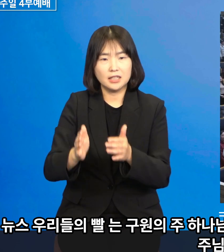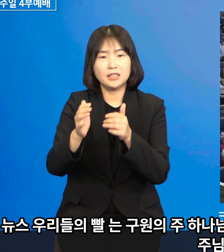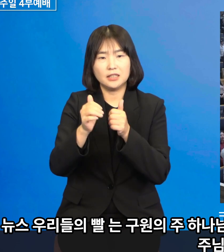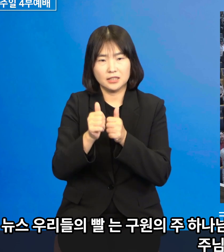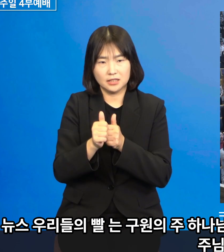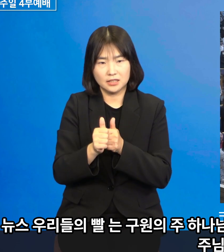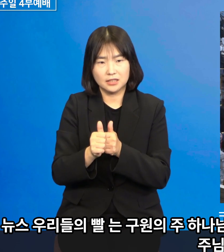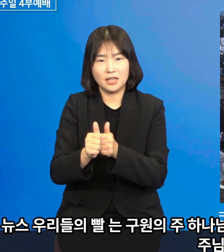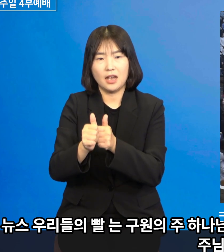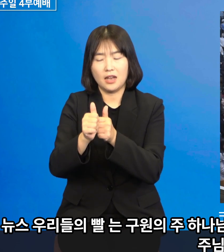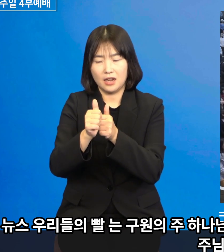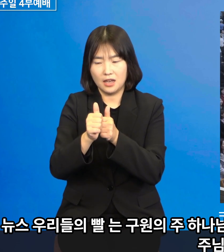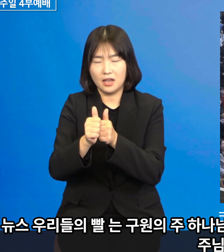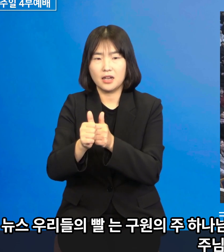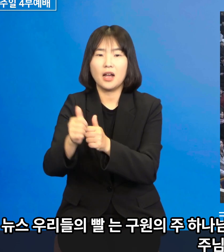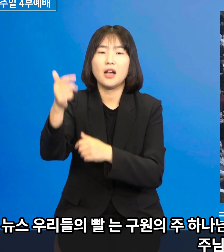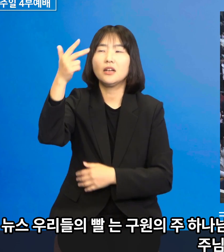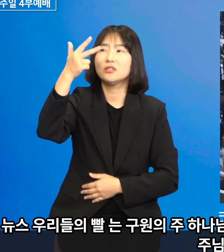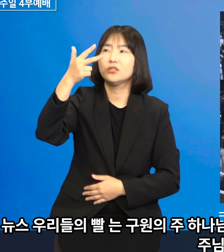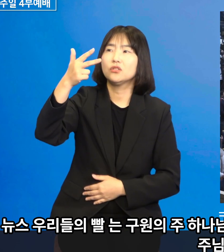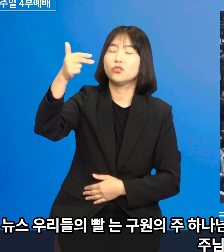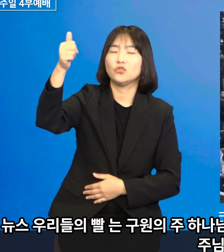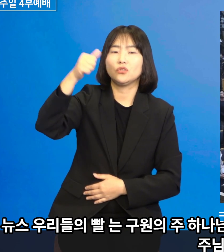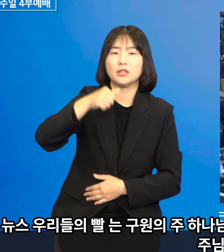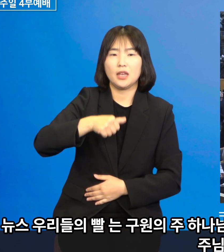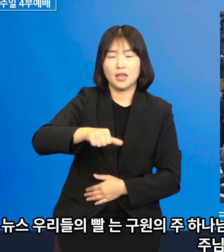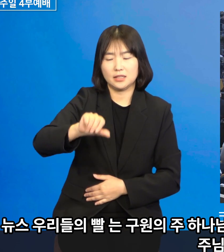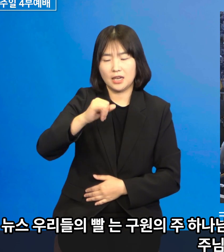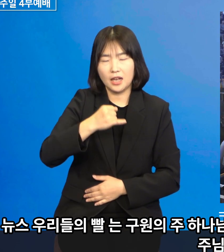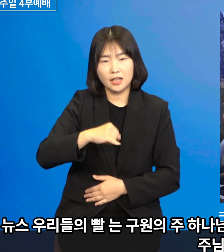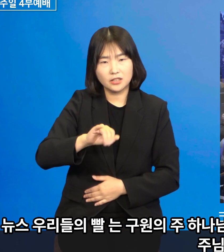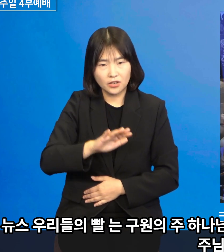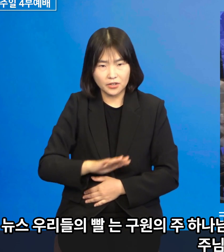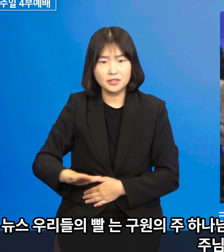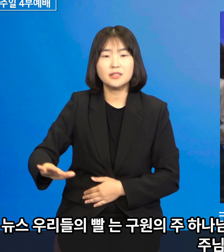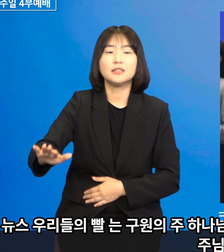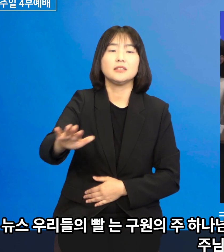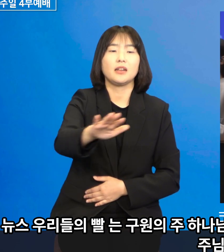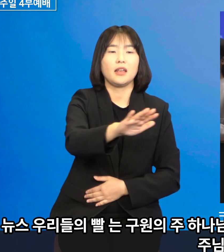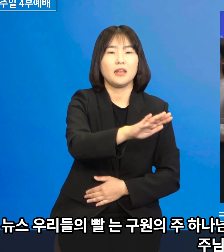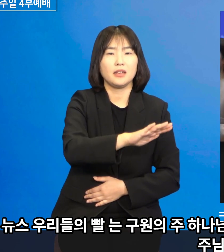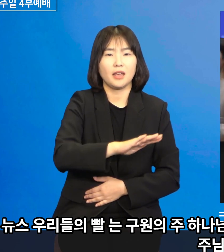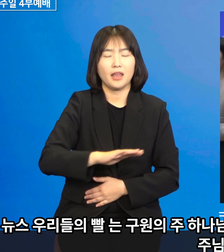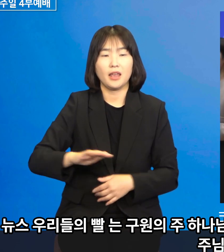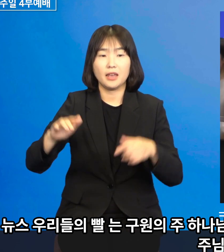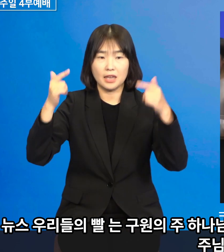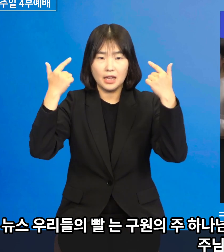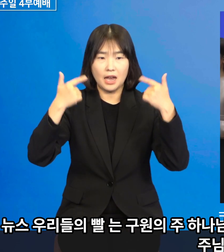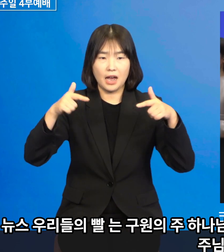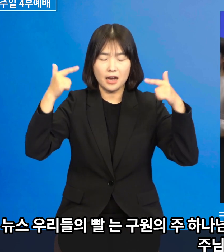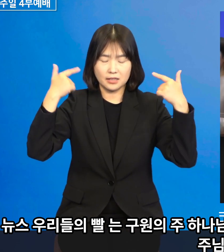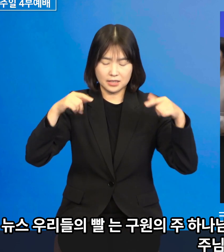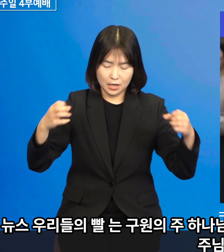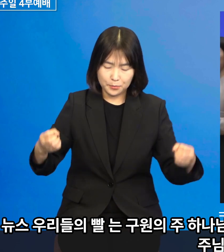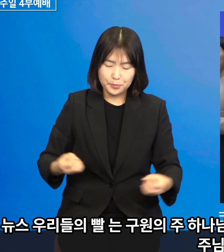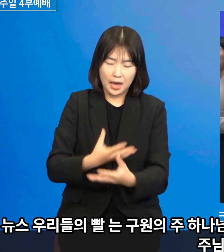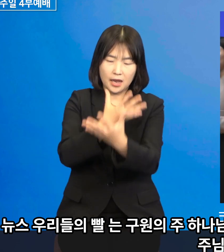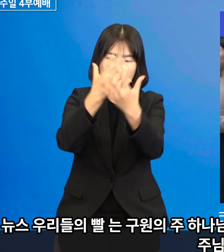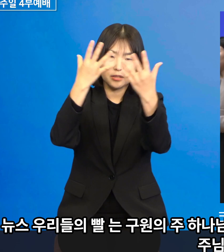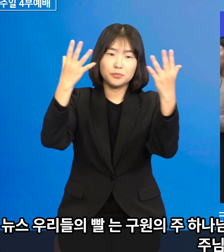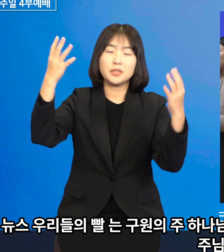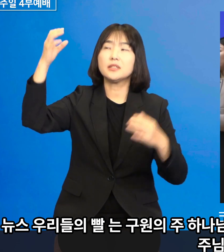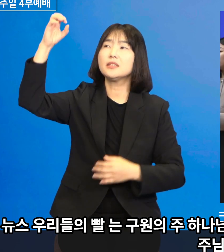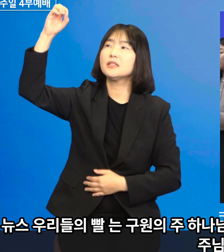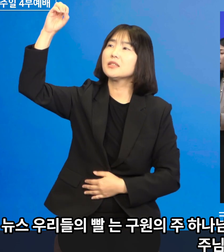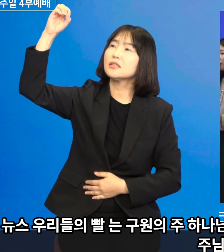그의 길을 따라가는 주의 자녀들에게 항상